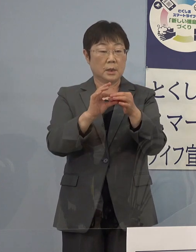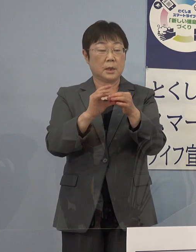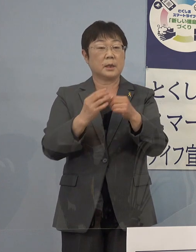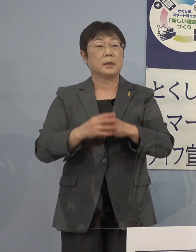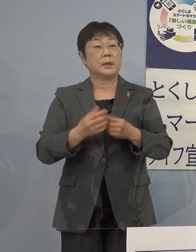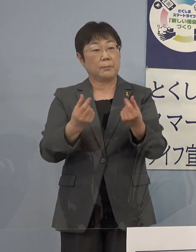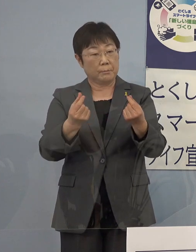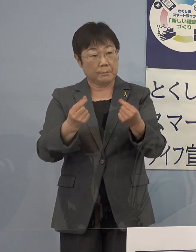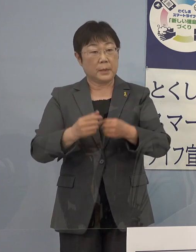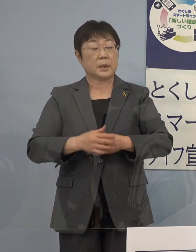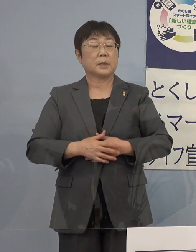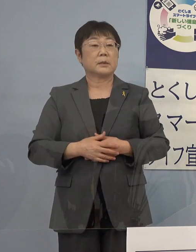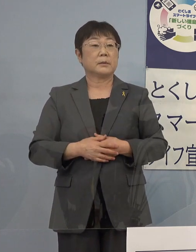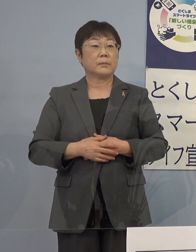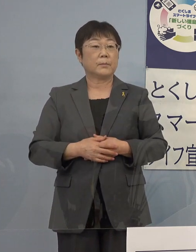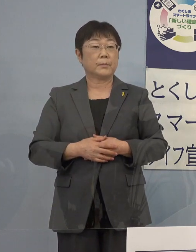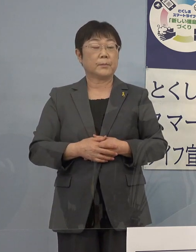しても